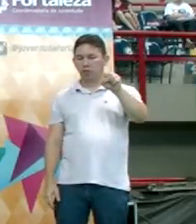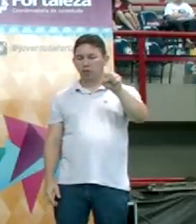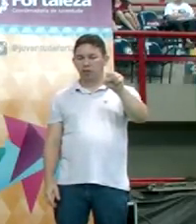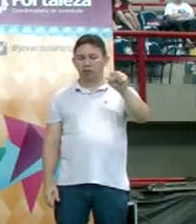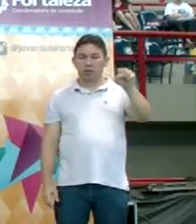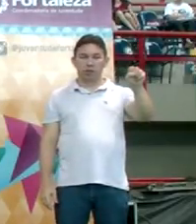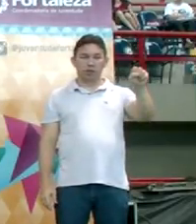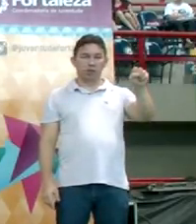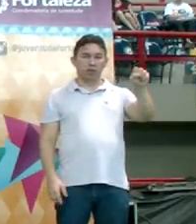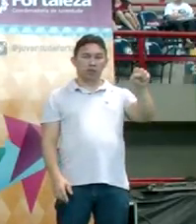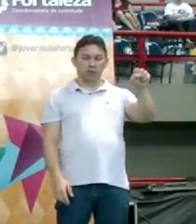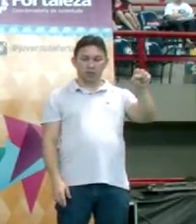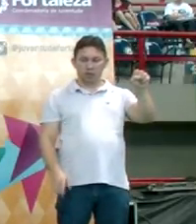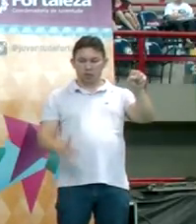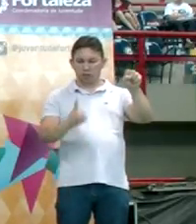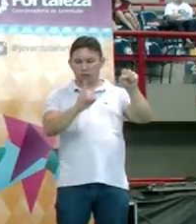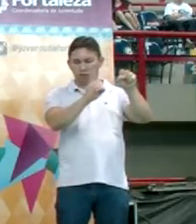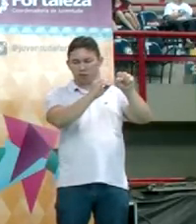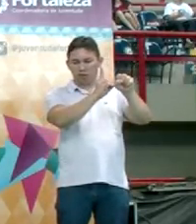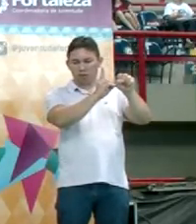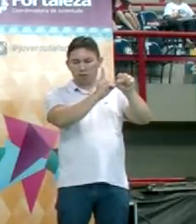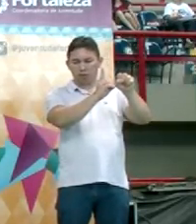Você? Oitava, dedicado.